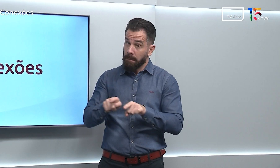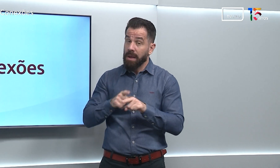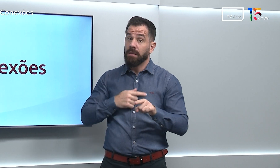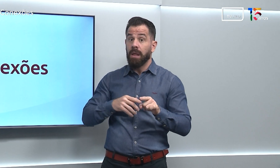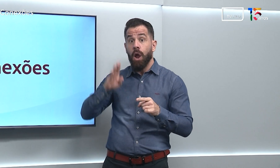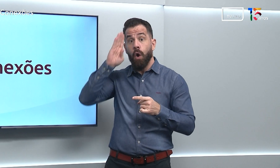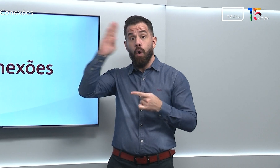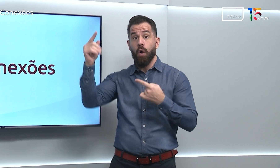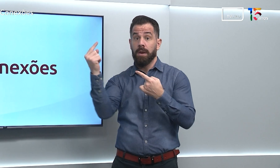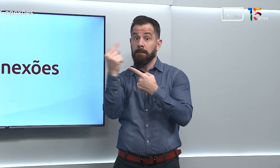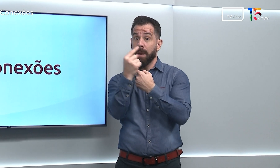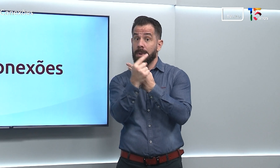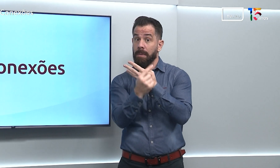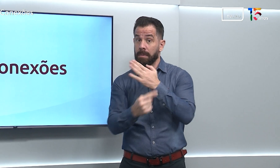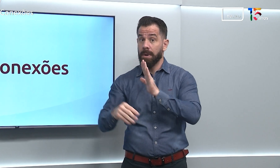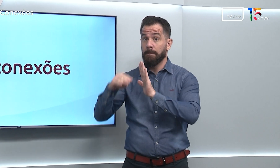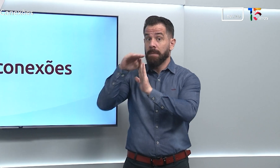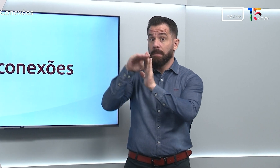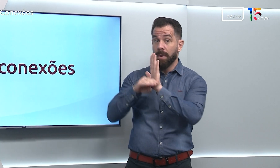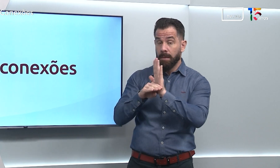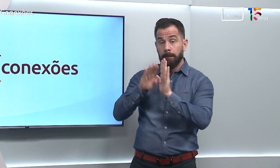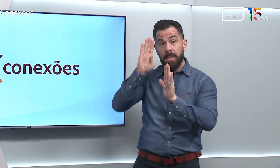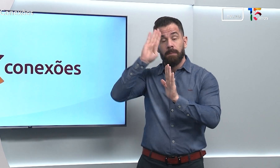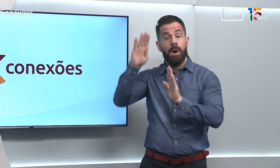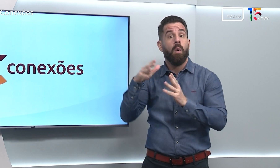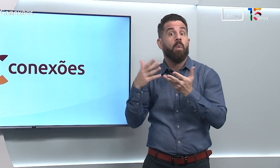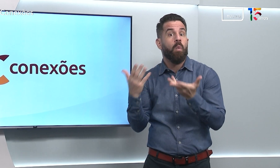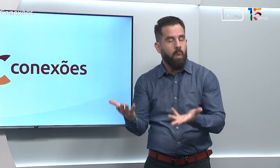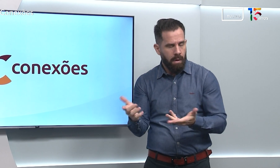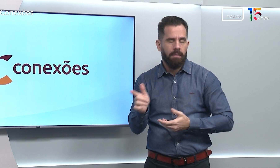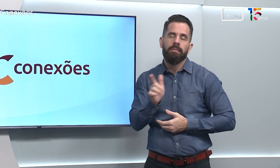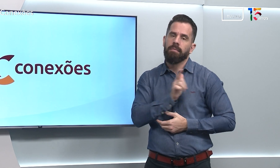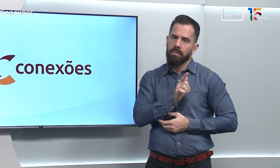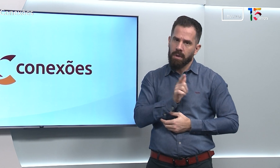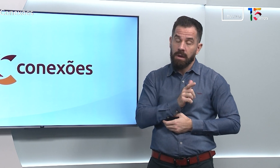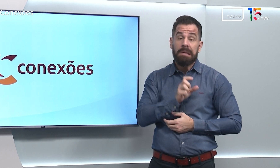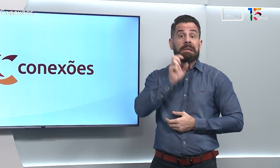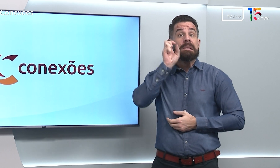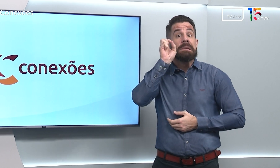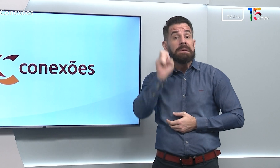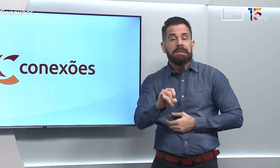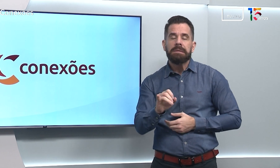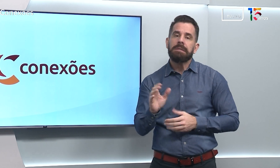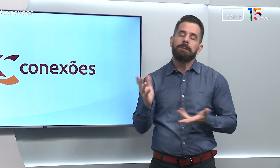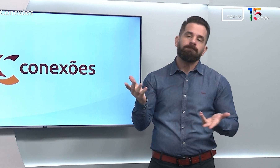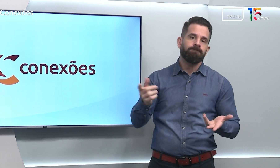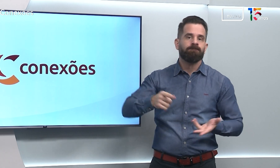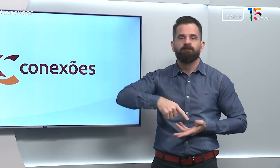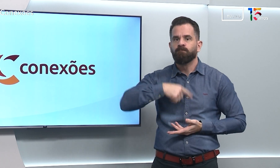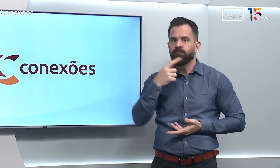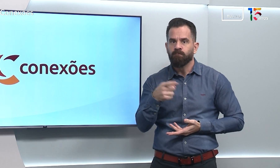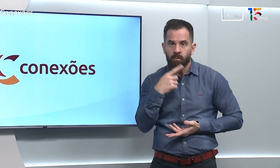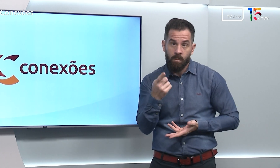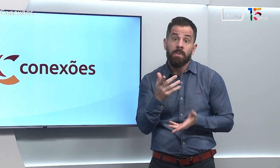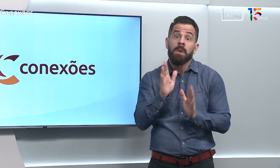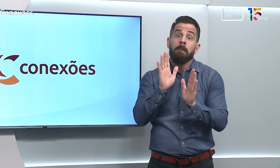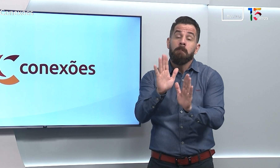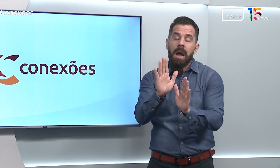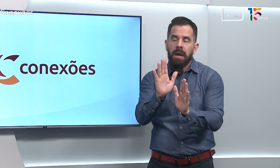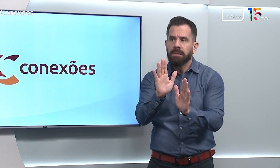seleção desses estudantes nas vagas reservadas. E se não houver, se elas